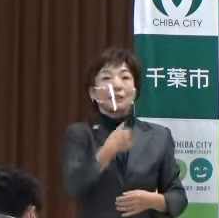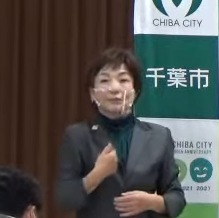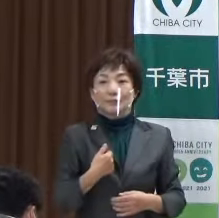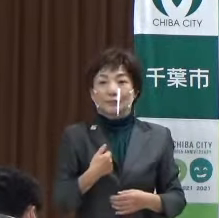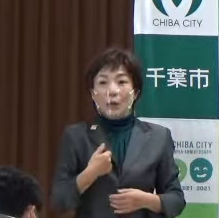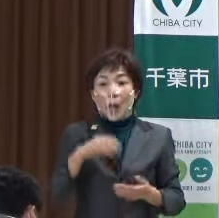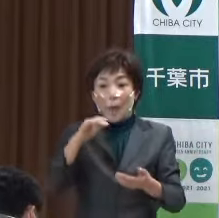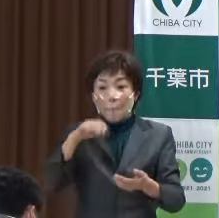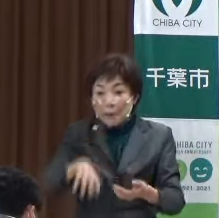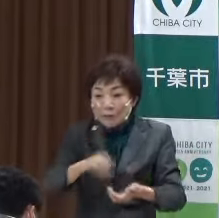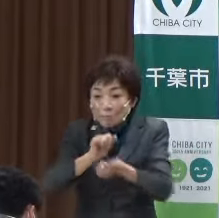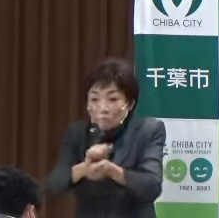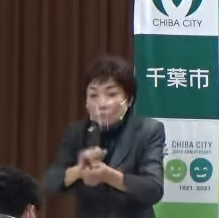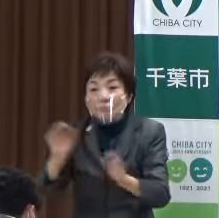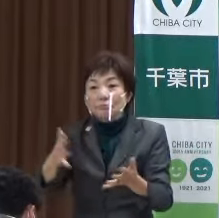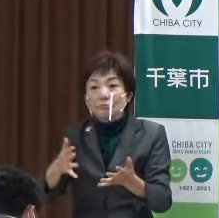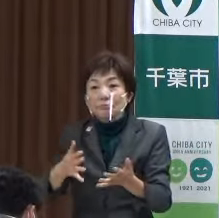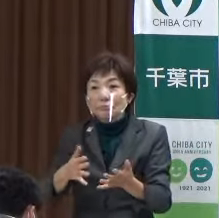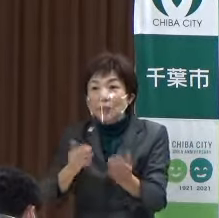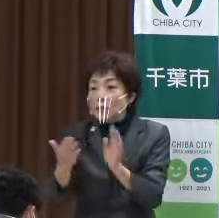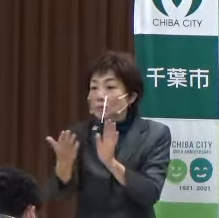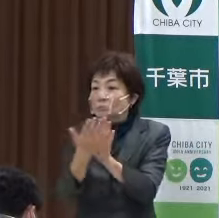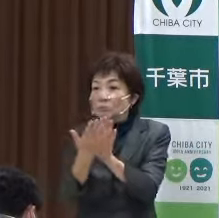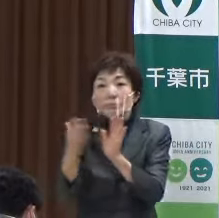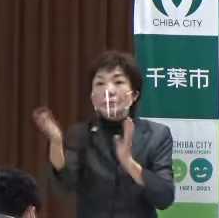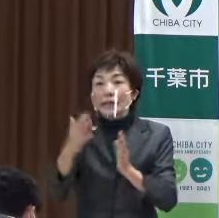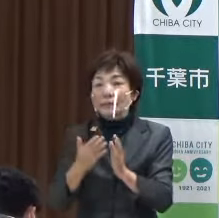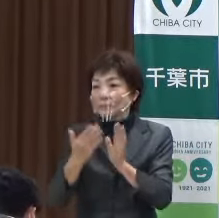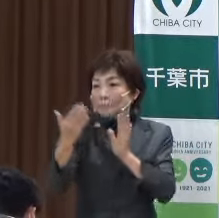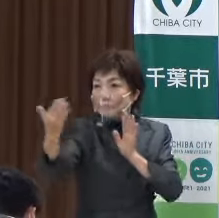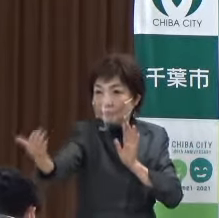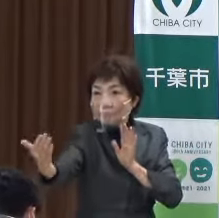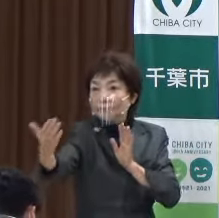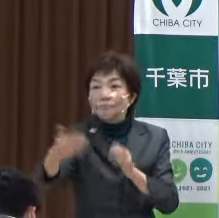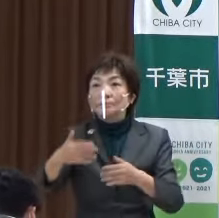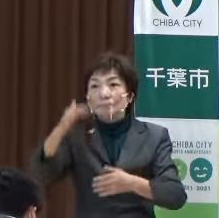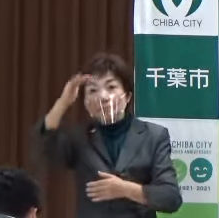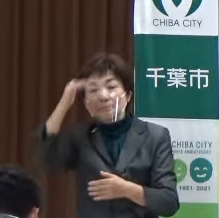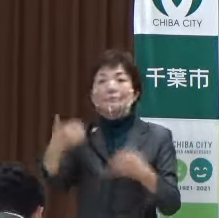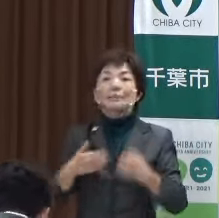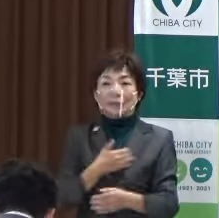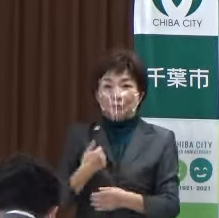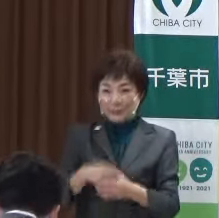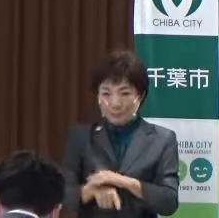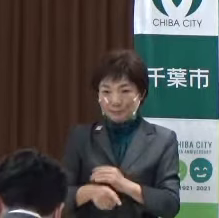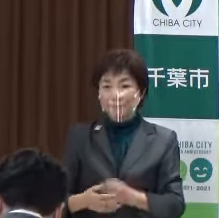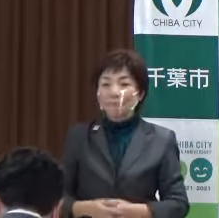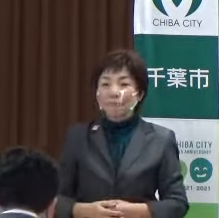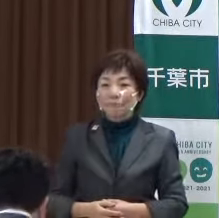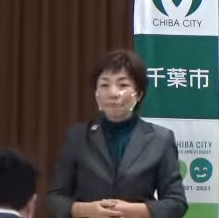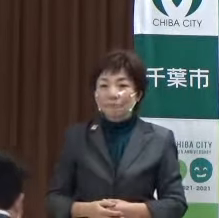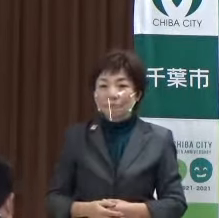場所にとらわれず非接触を基本としました鑑賞スタイルという点でございます。以上でございます。